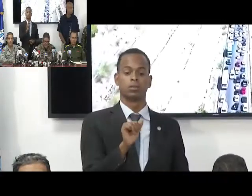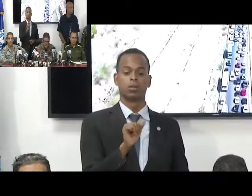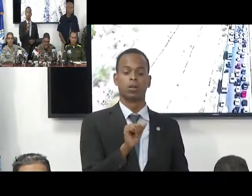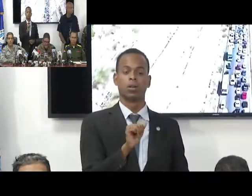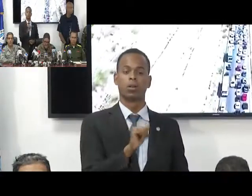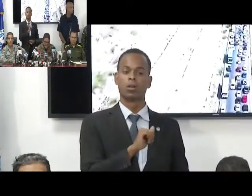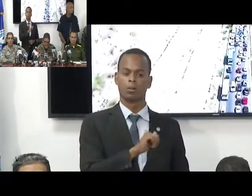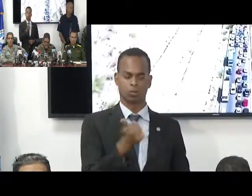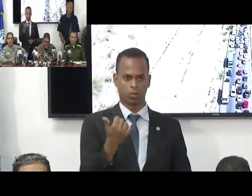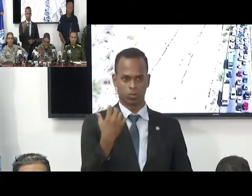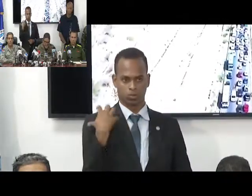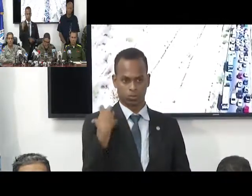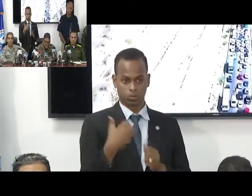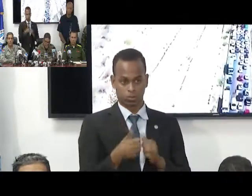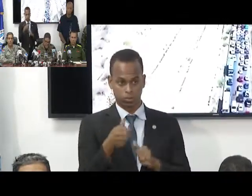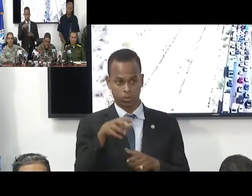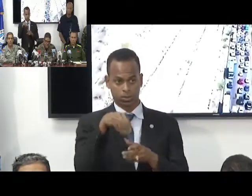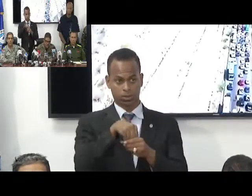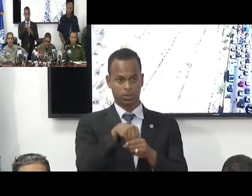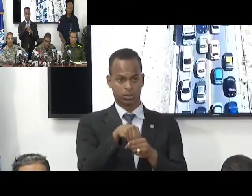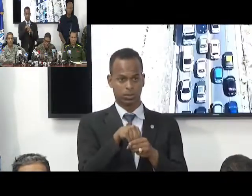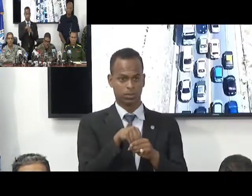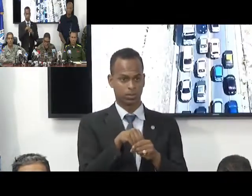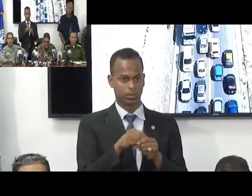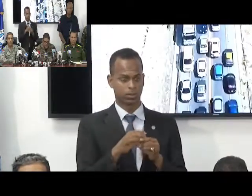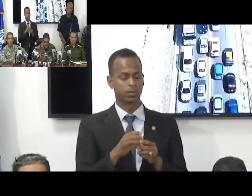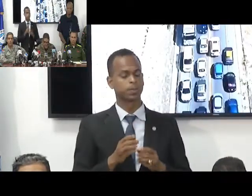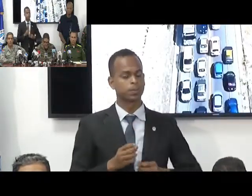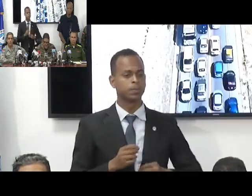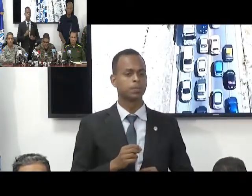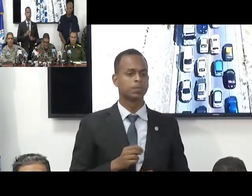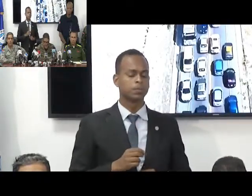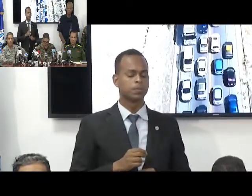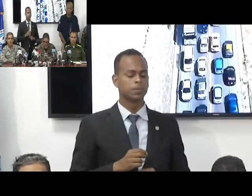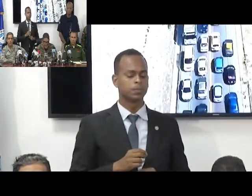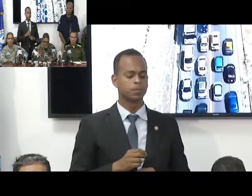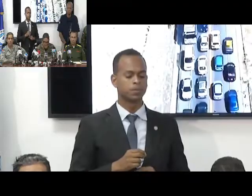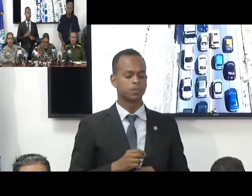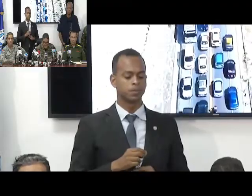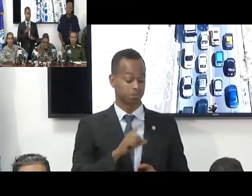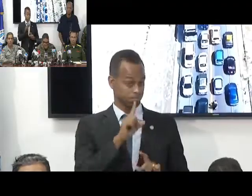Vázquez, que es el que está en la actualidad en el Comando Conjunto Unificado.